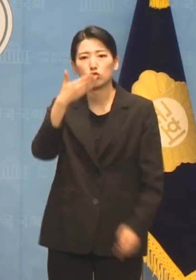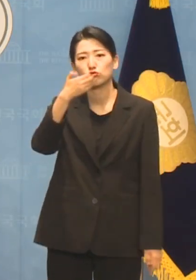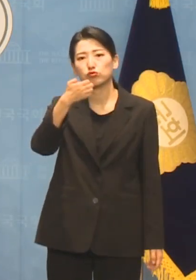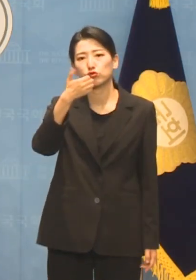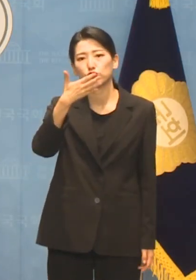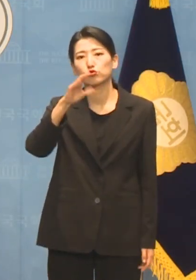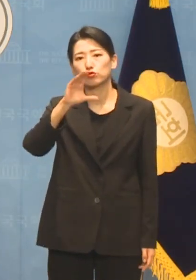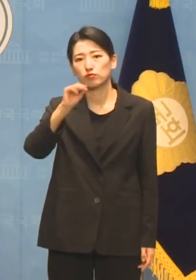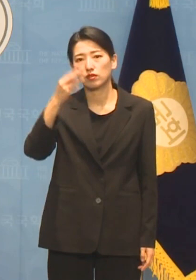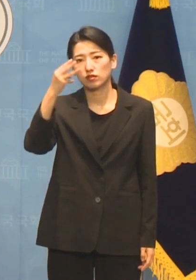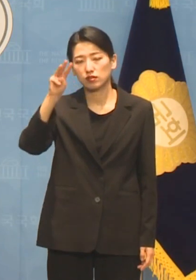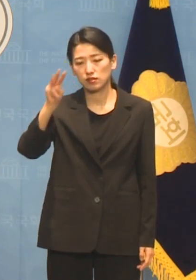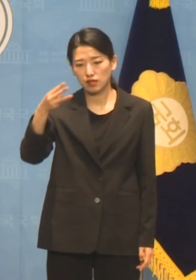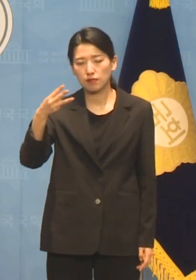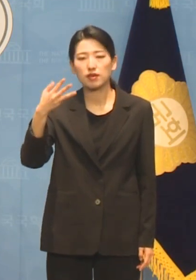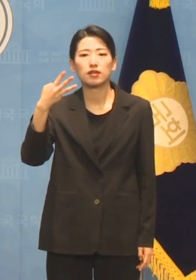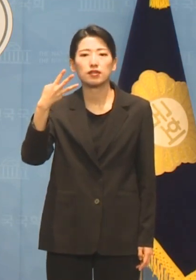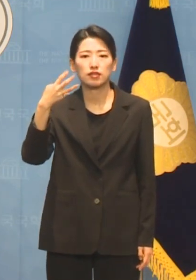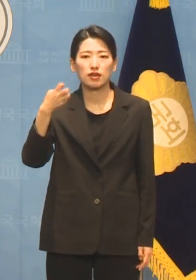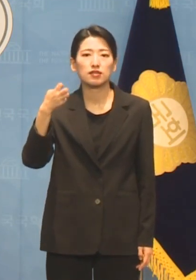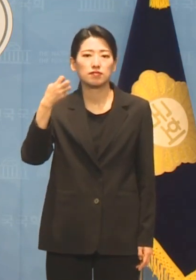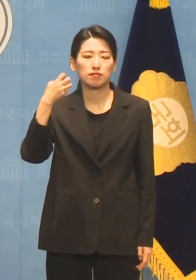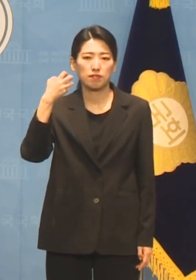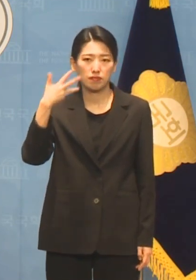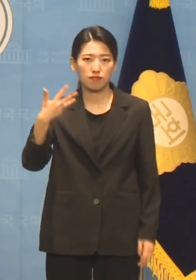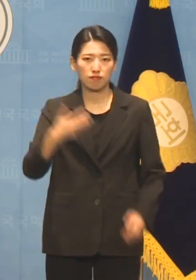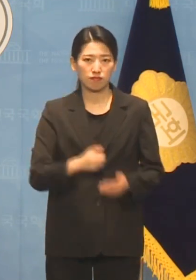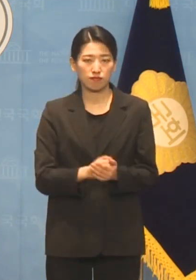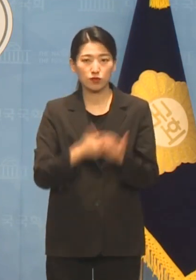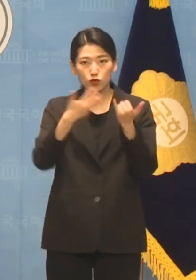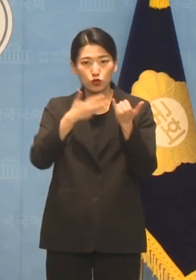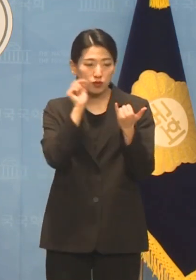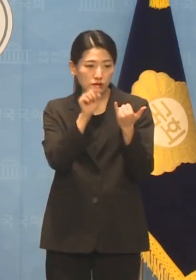99만 348건이었습니다. 유튜브가